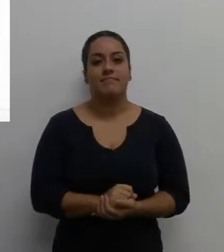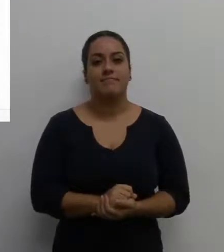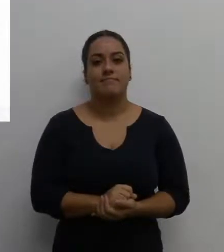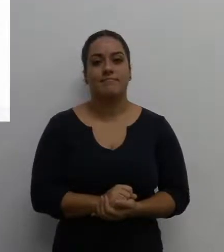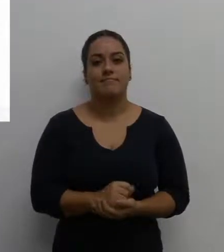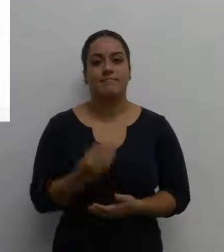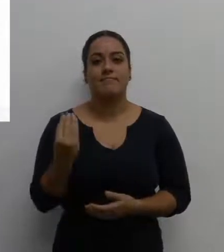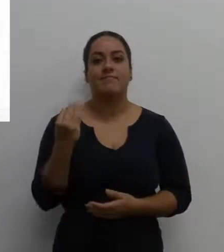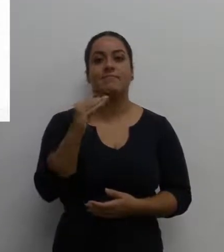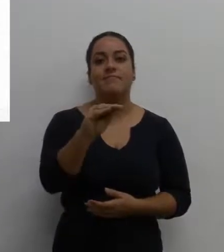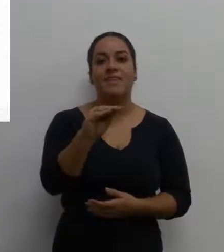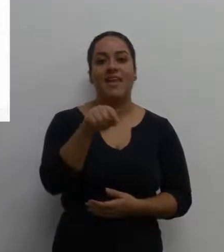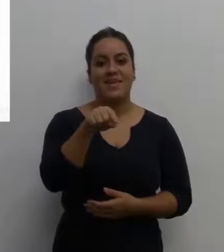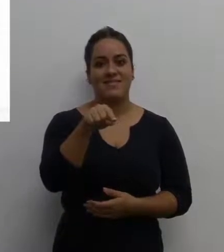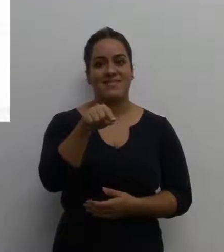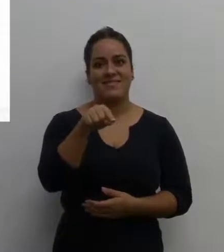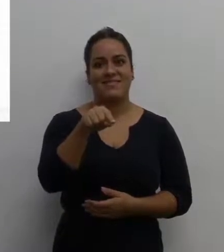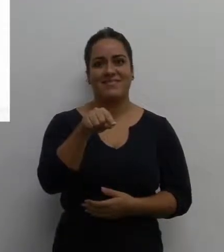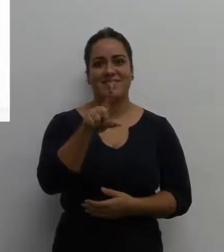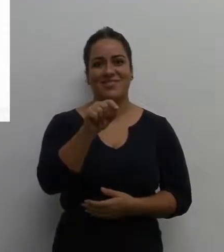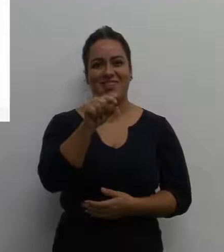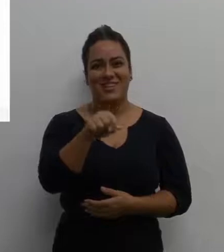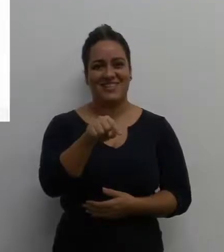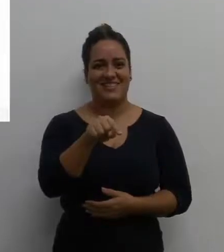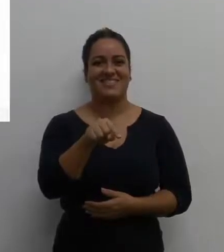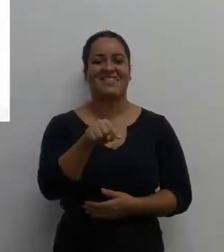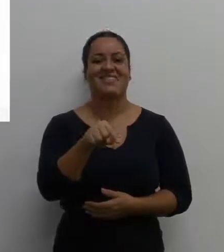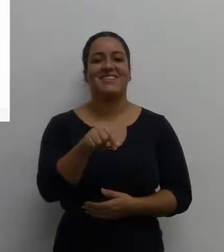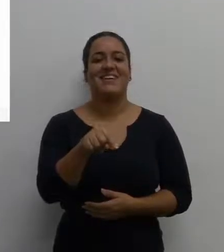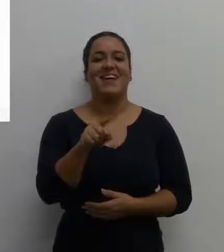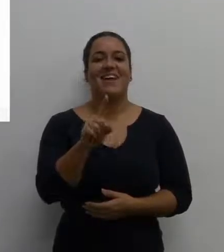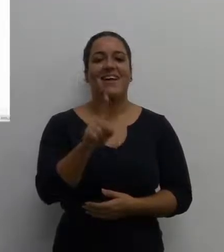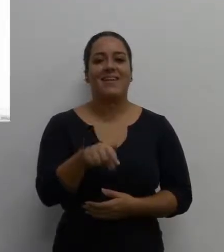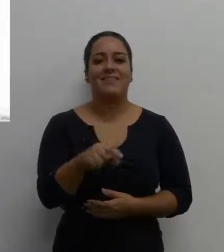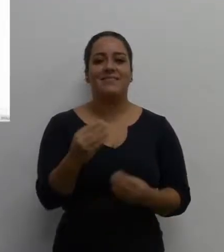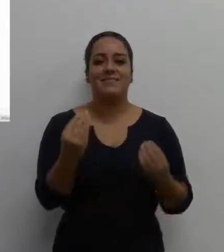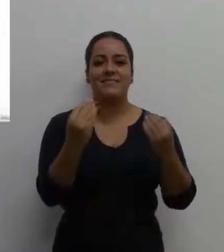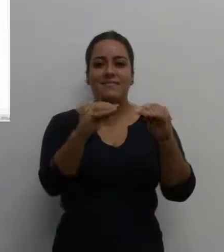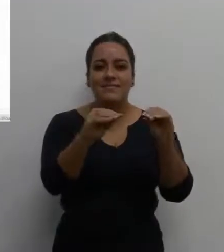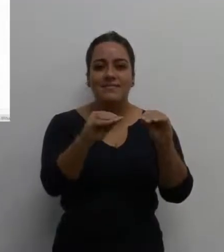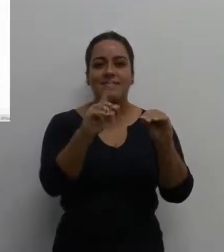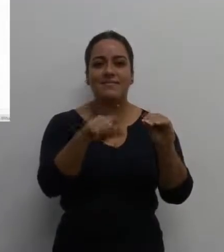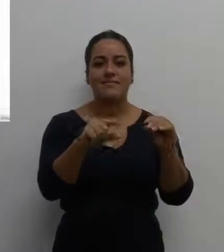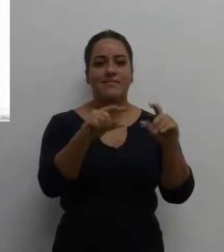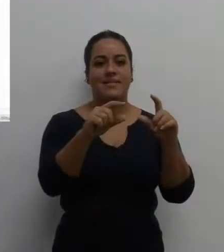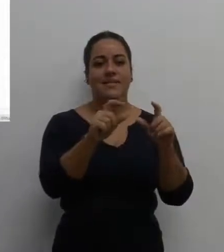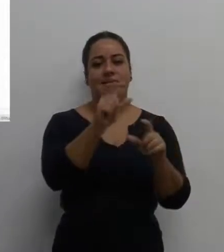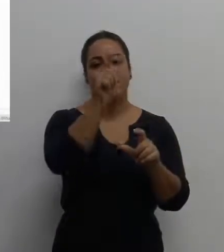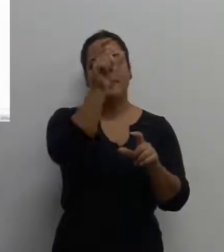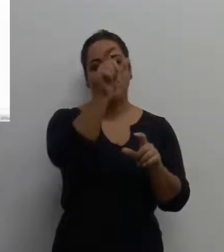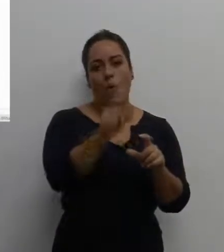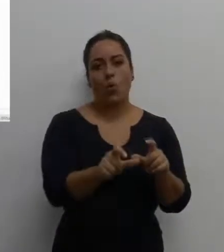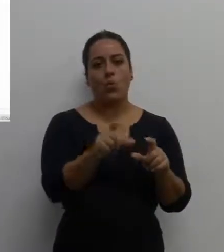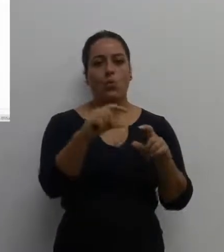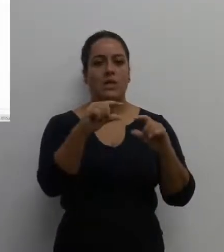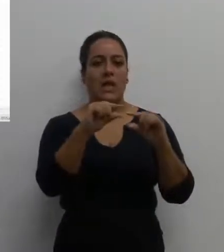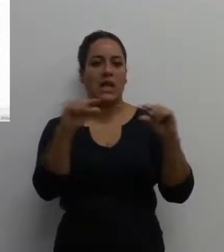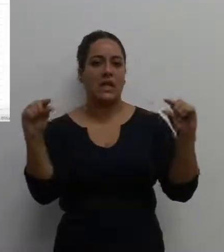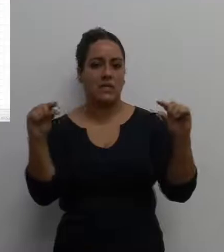aqui, localizar aqui esse aqui, ó. Adicionar e adicionar colunas, linhas e colunas. Clico